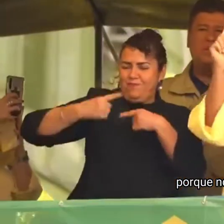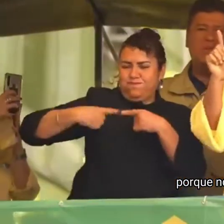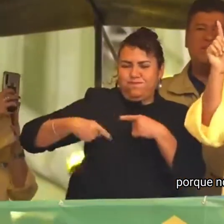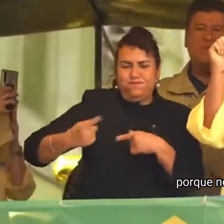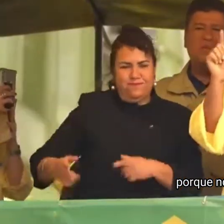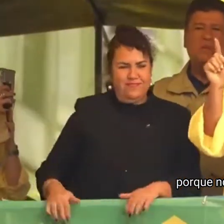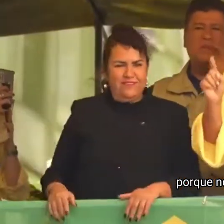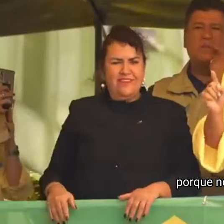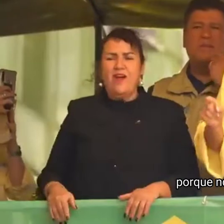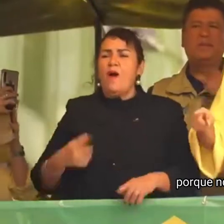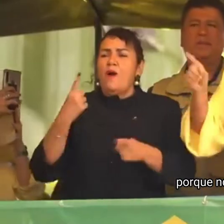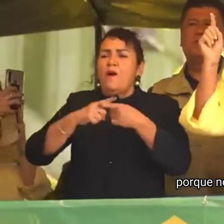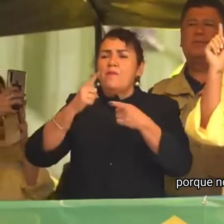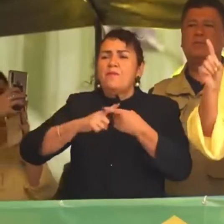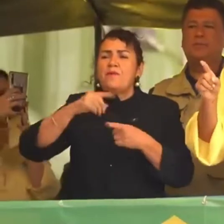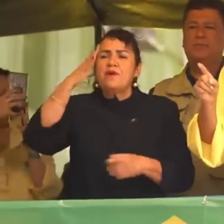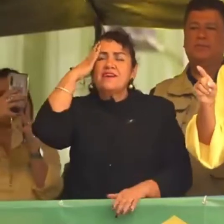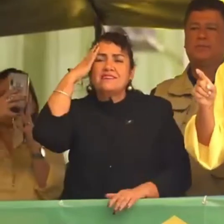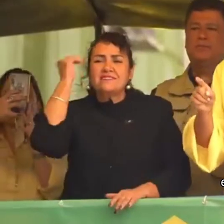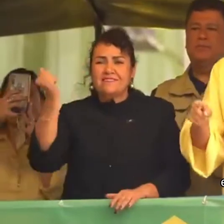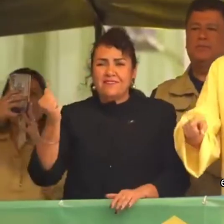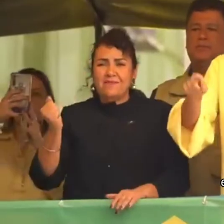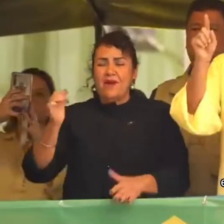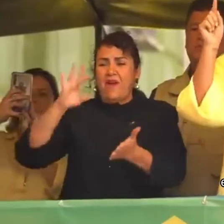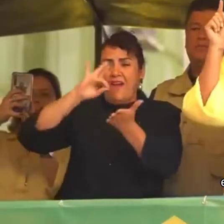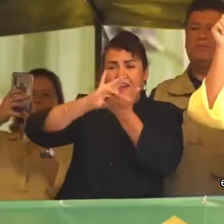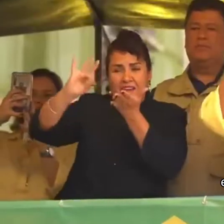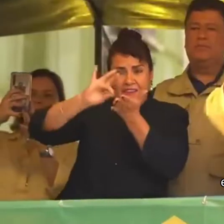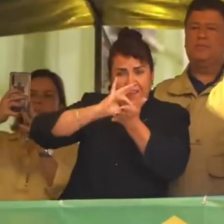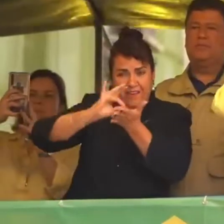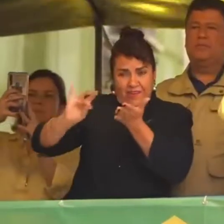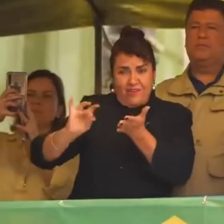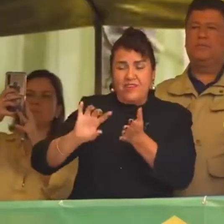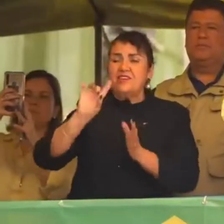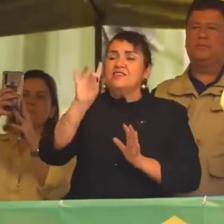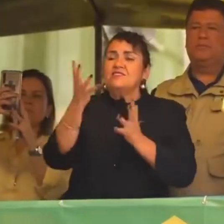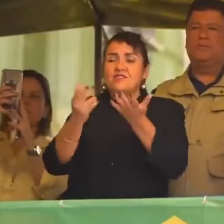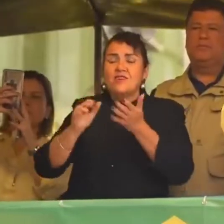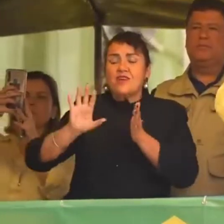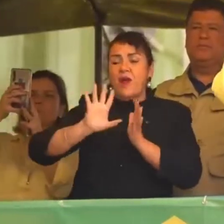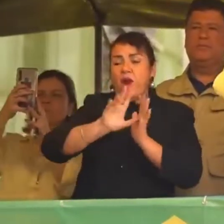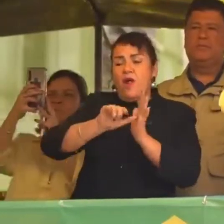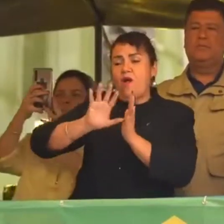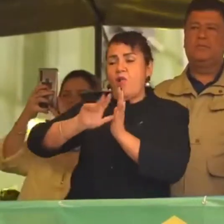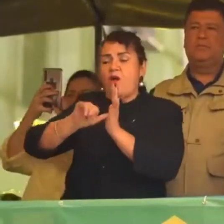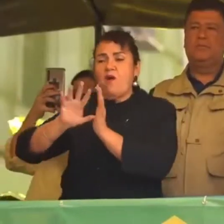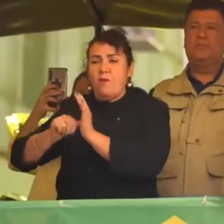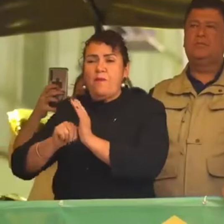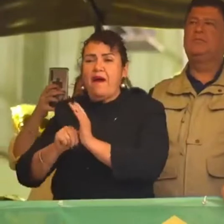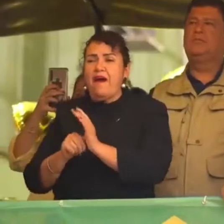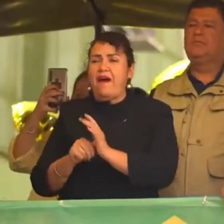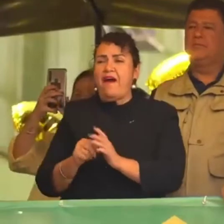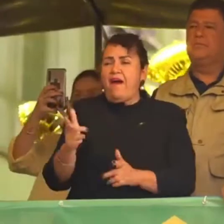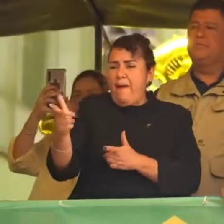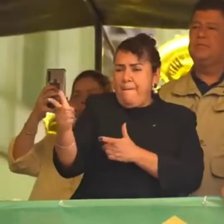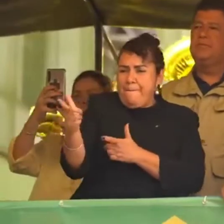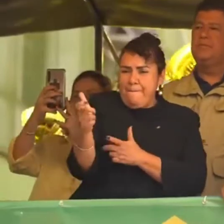Porque nós sabemos que o inimigo, ele só quer roubar, matar e destruir.